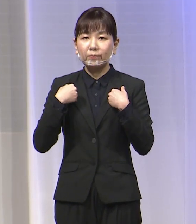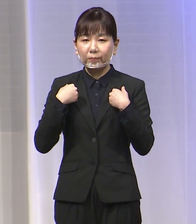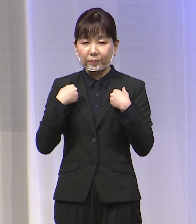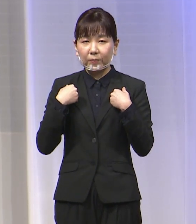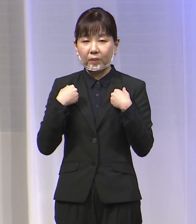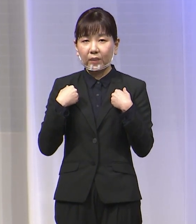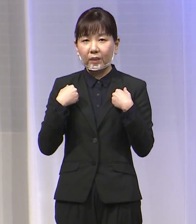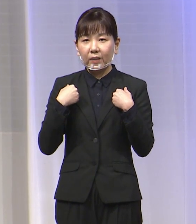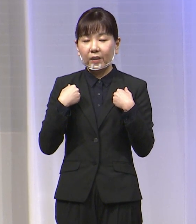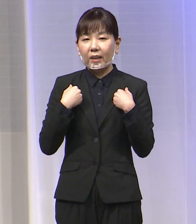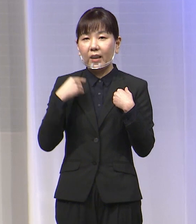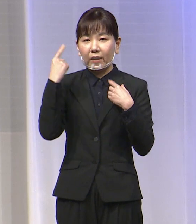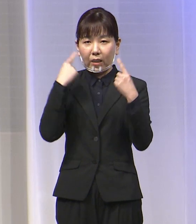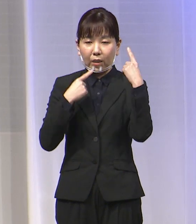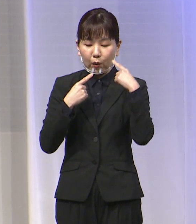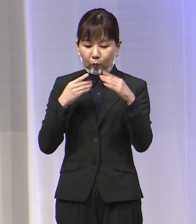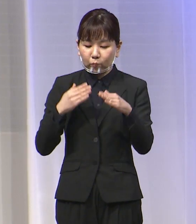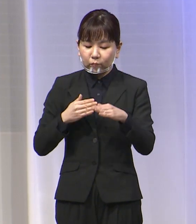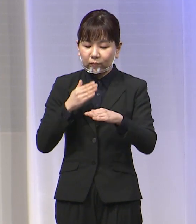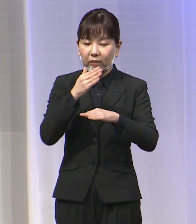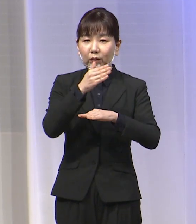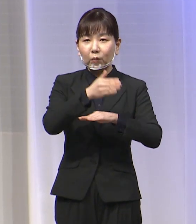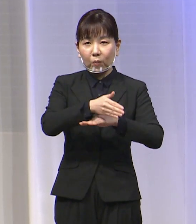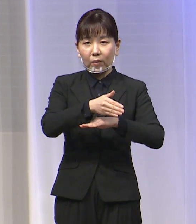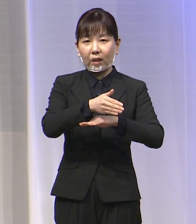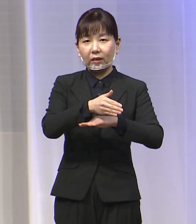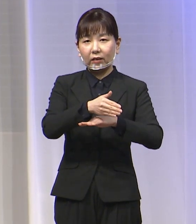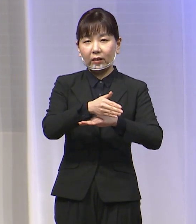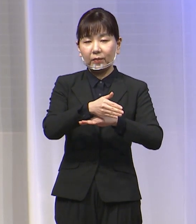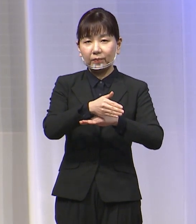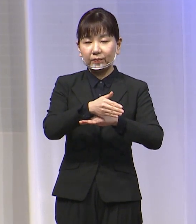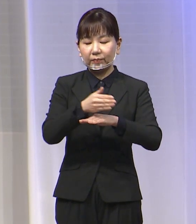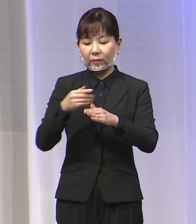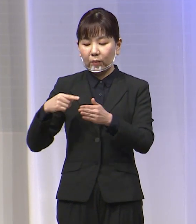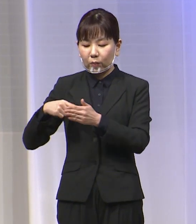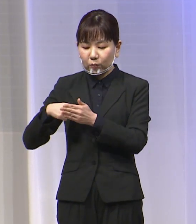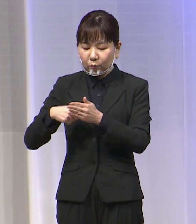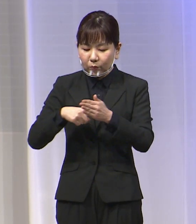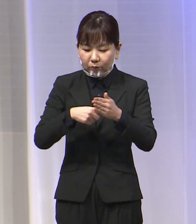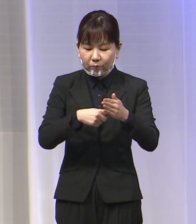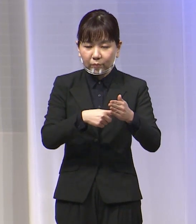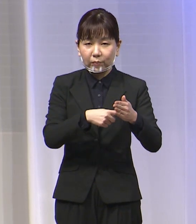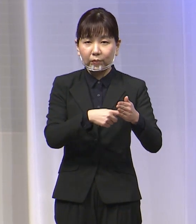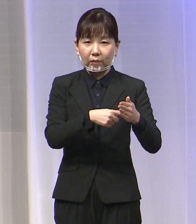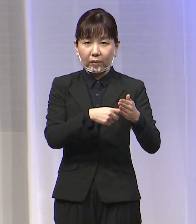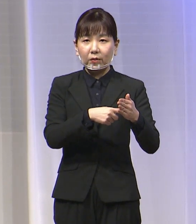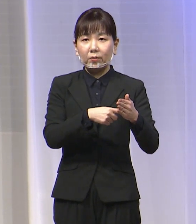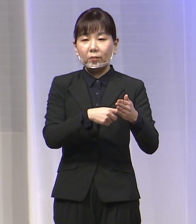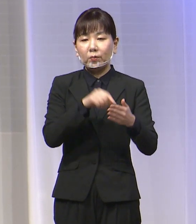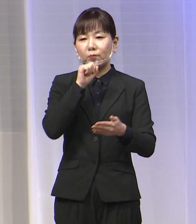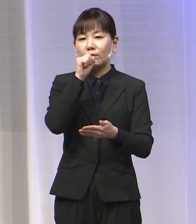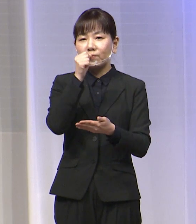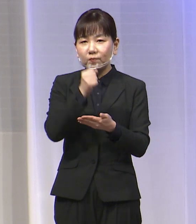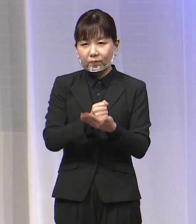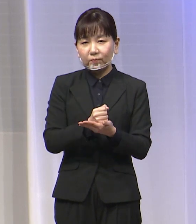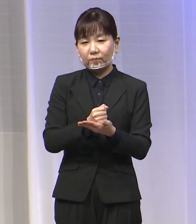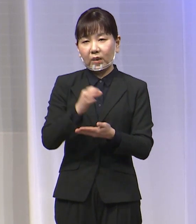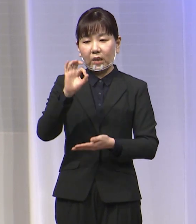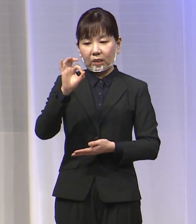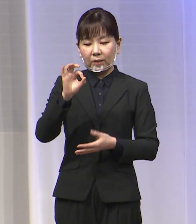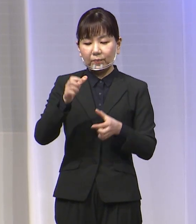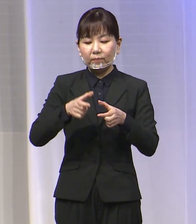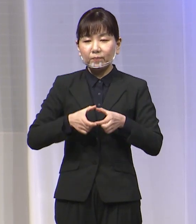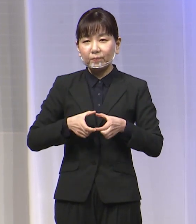途中のケダを乗り越え懸命に努力され見事金メダルを